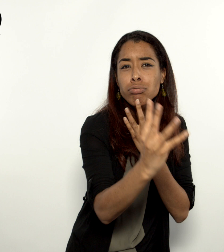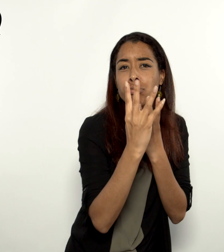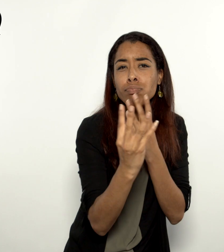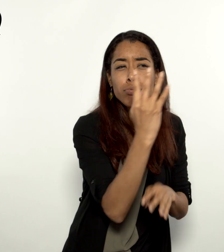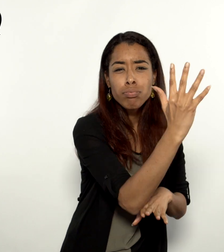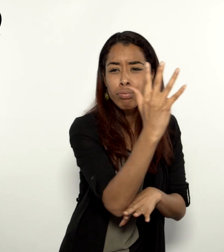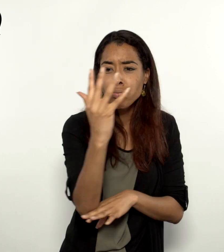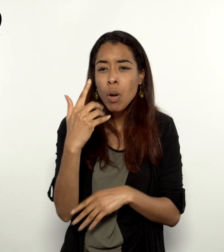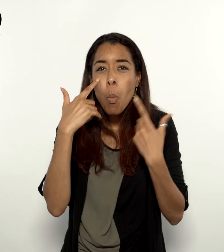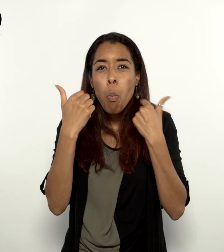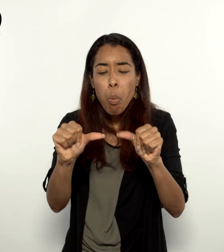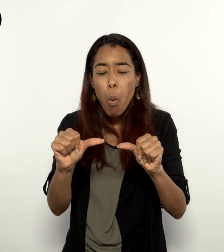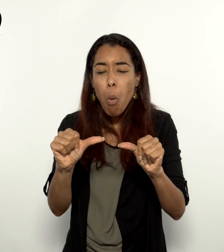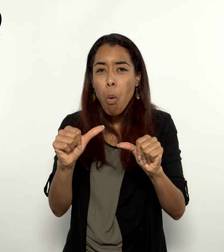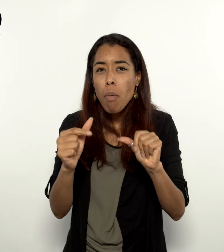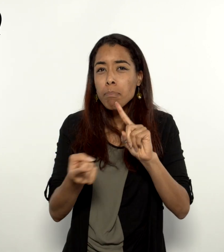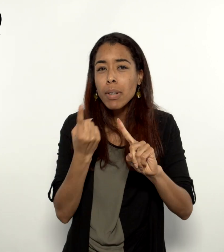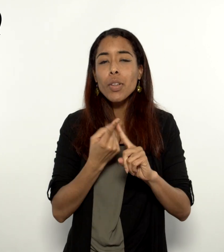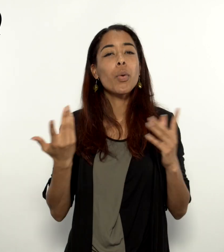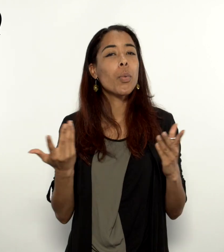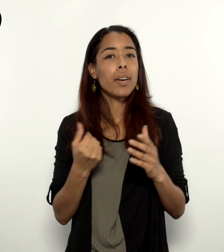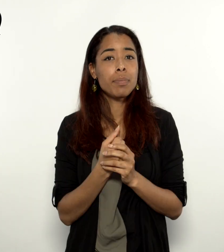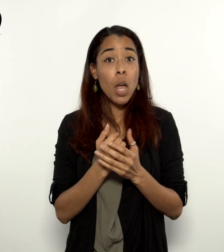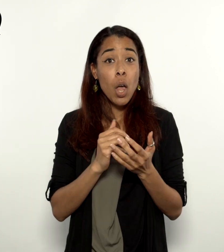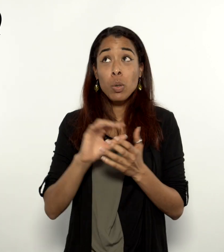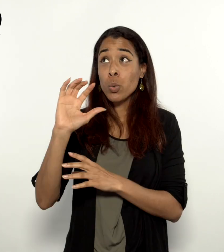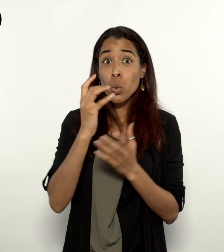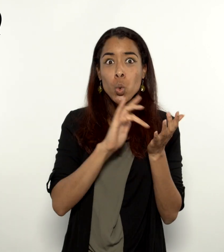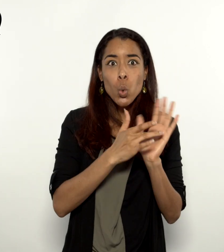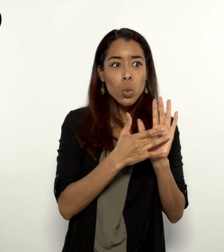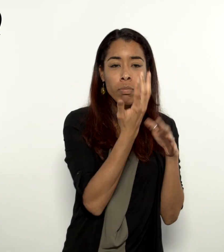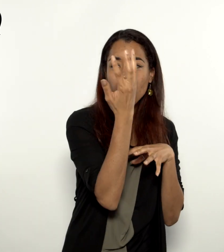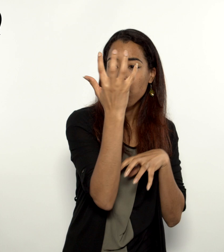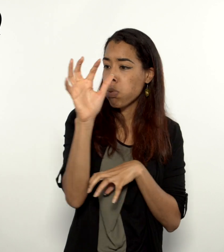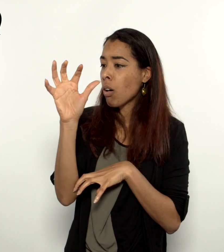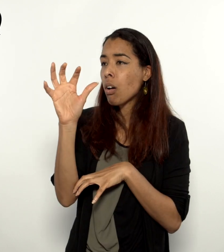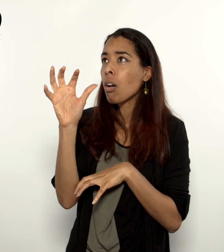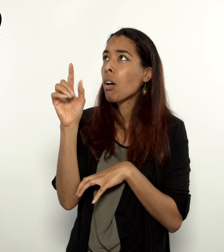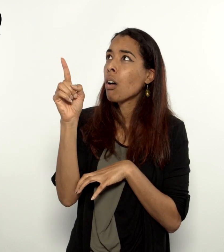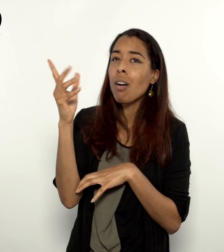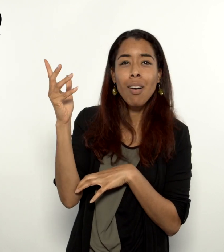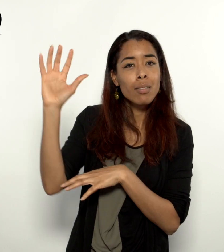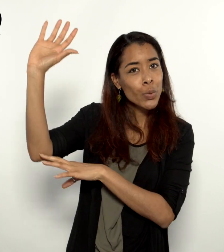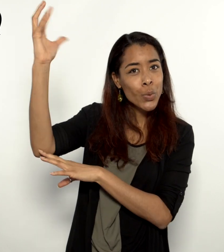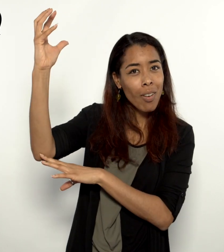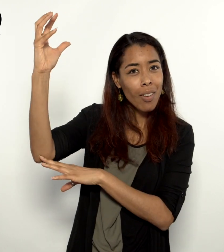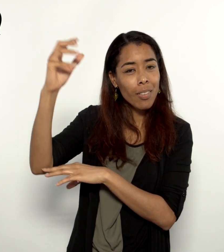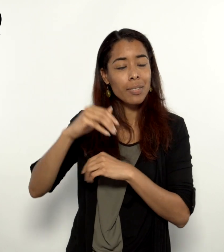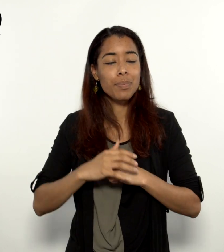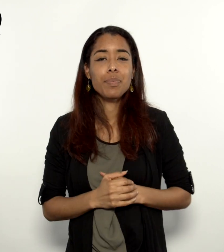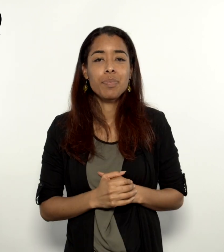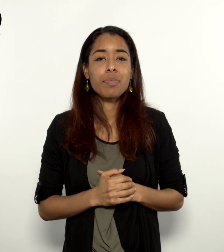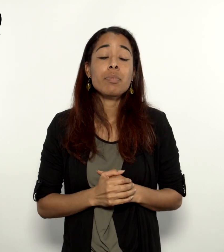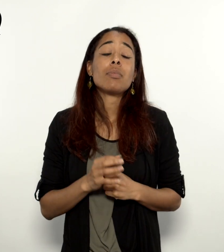un champ de tournesol, vous avez dû remarquer cette particularité. Toutes les têtes sont tournées dans la même direction. Laquelle ? Celle du